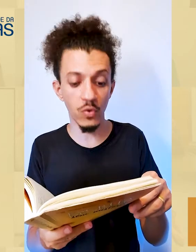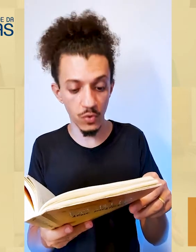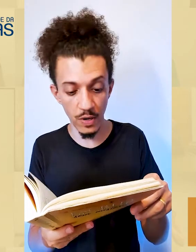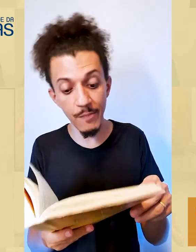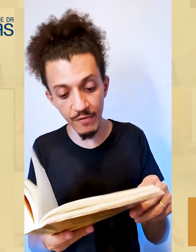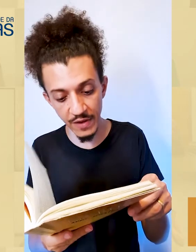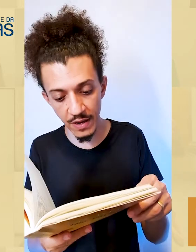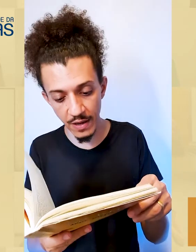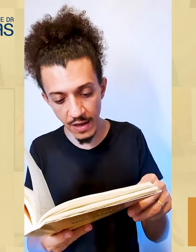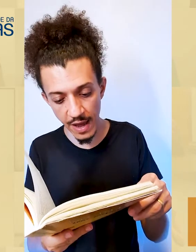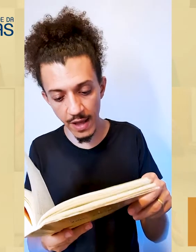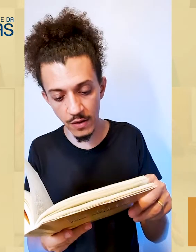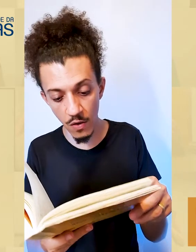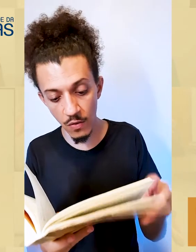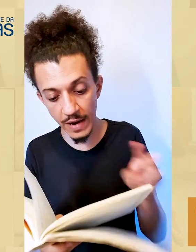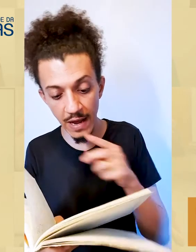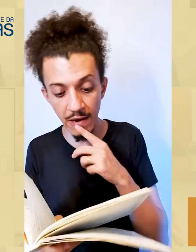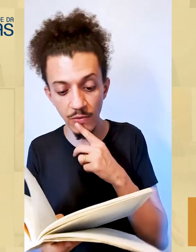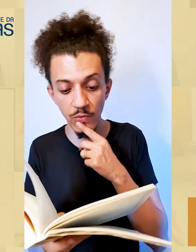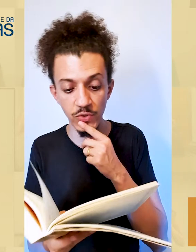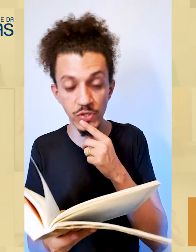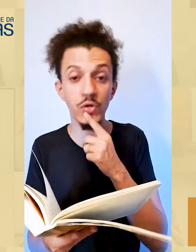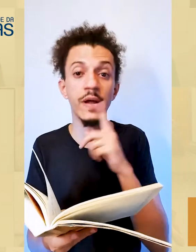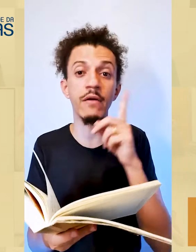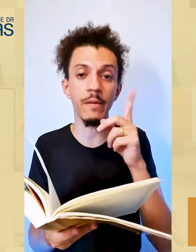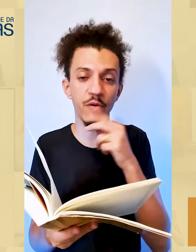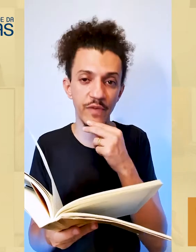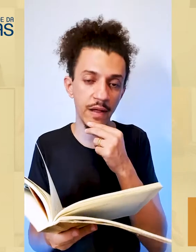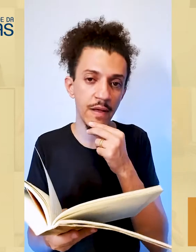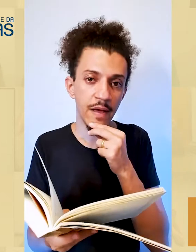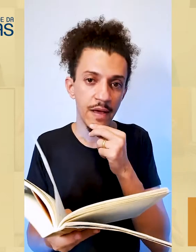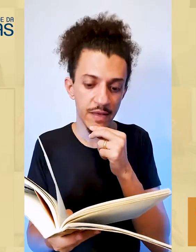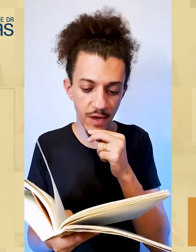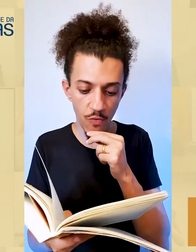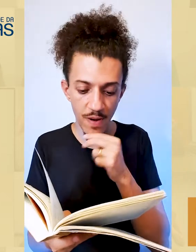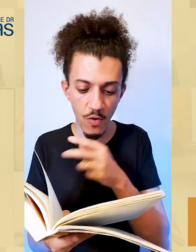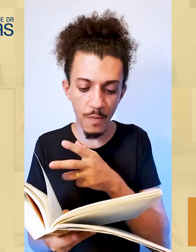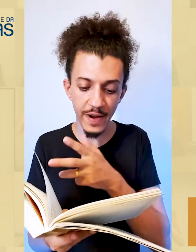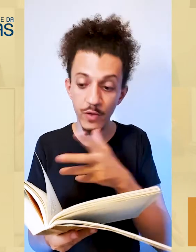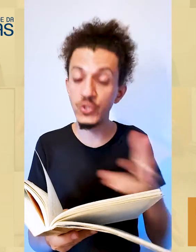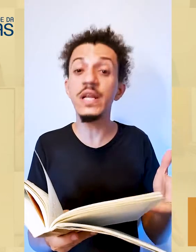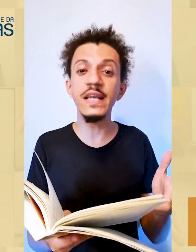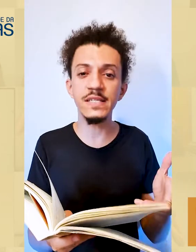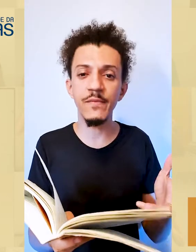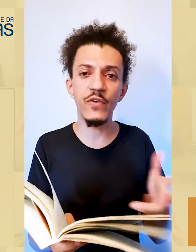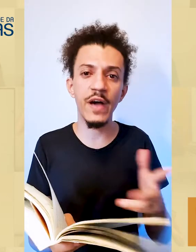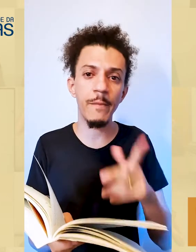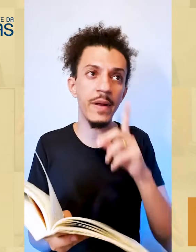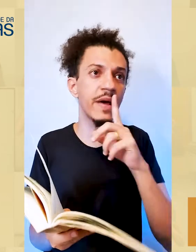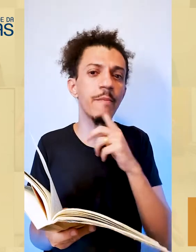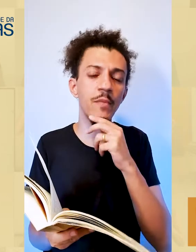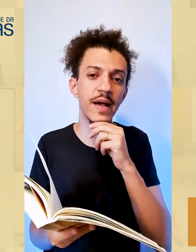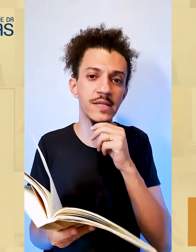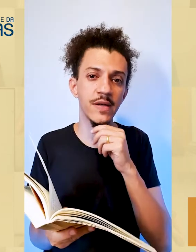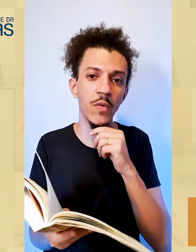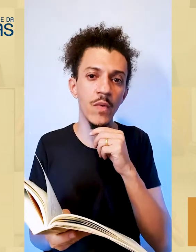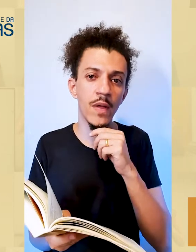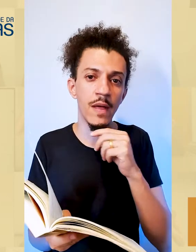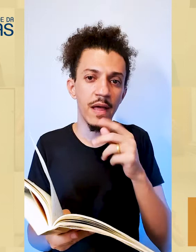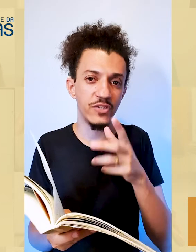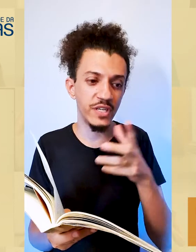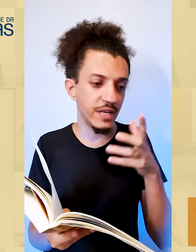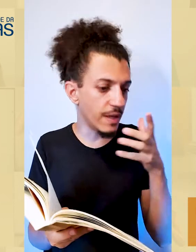pelo Dr. Capovilla, no Dicionário Capovilla, que é uma obra que utiliza, foi a primeira